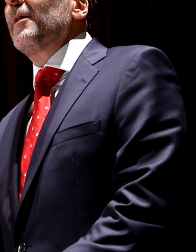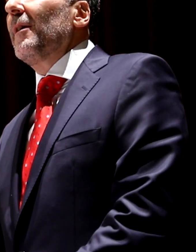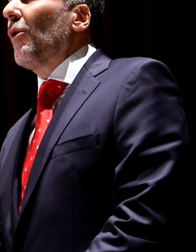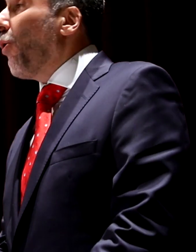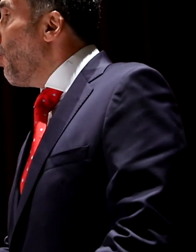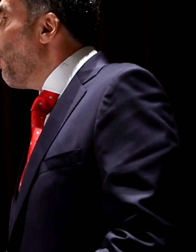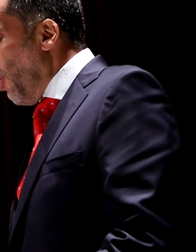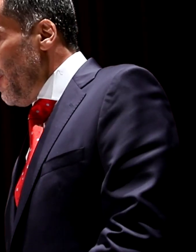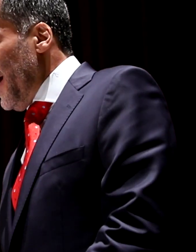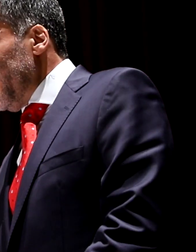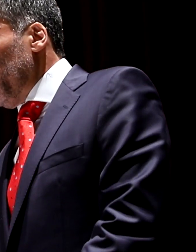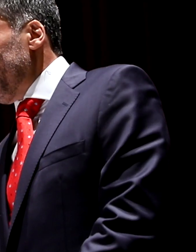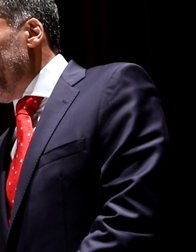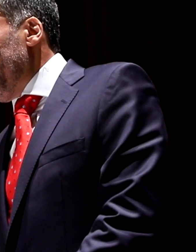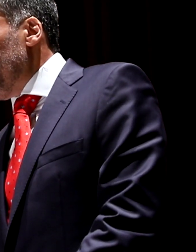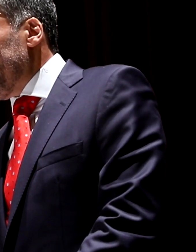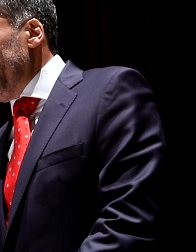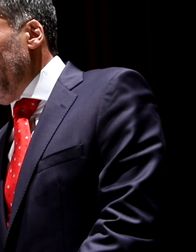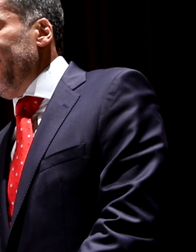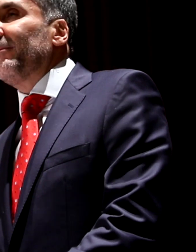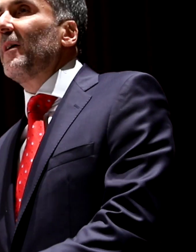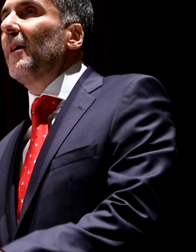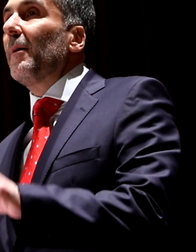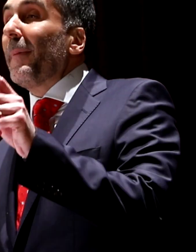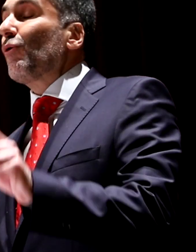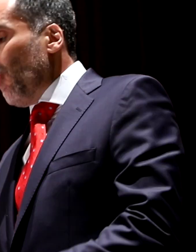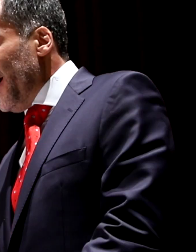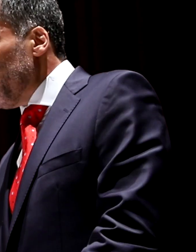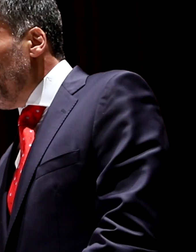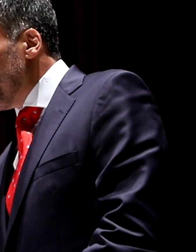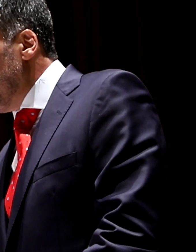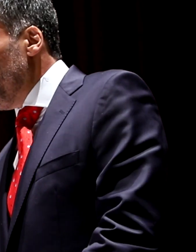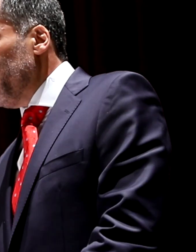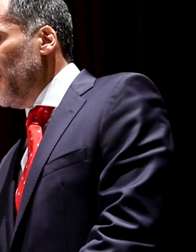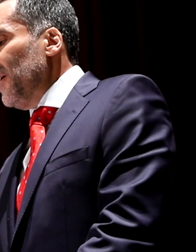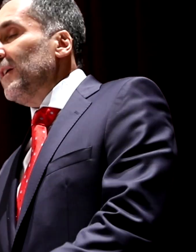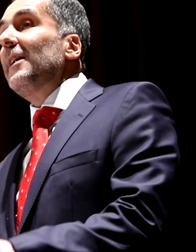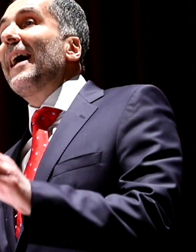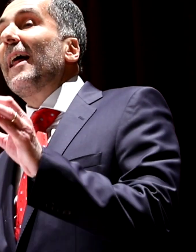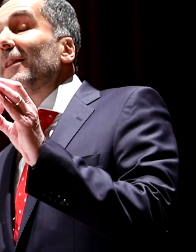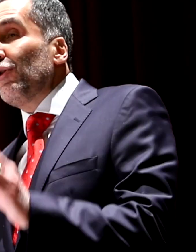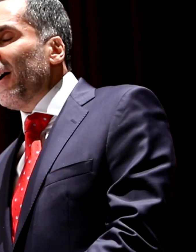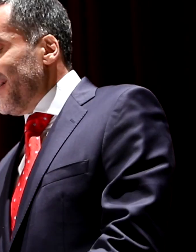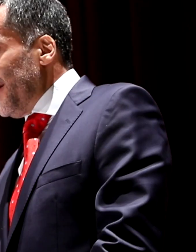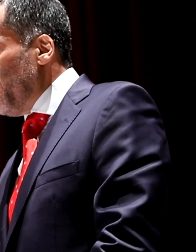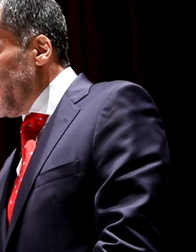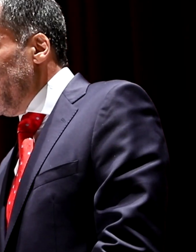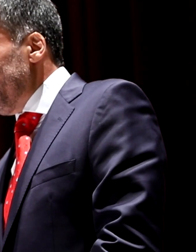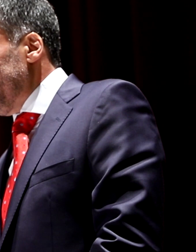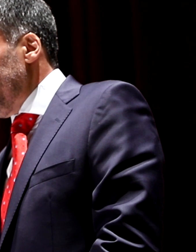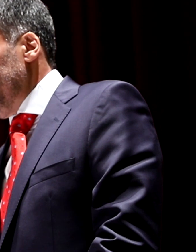crescer, com um olho na responsabilidade orçamentária, mas com um olhar no futuro e na